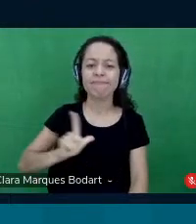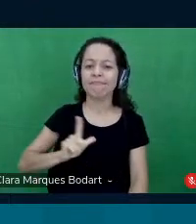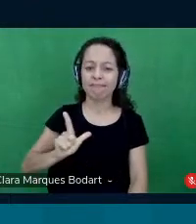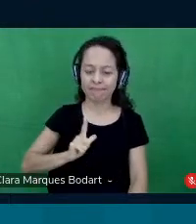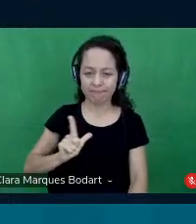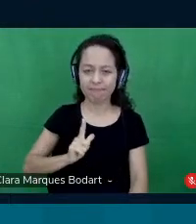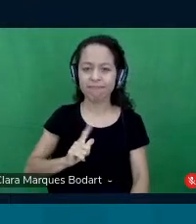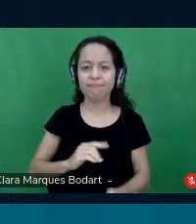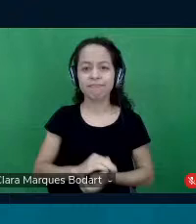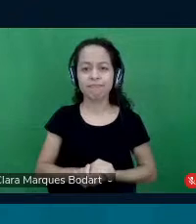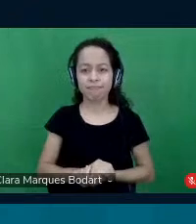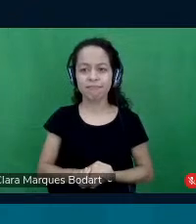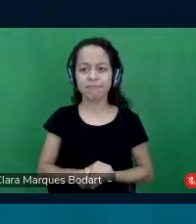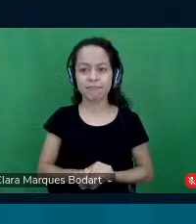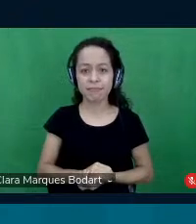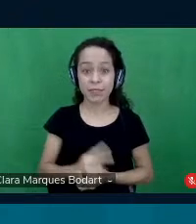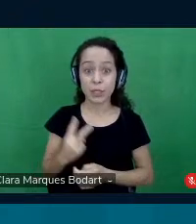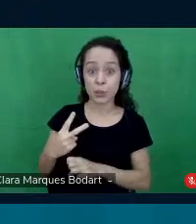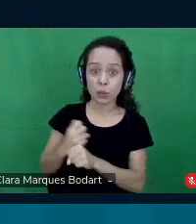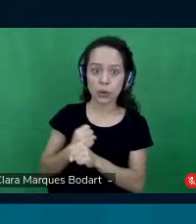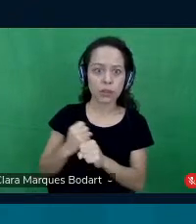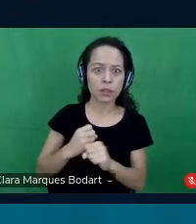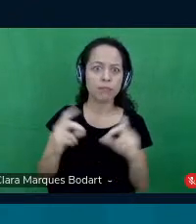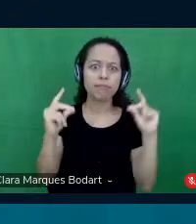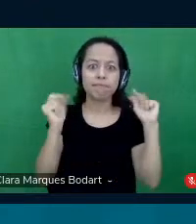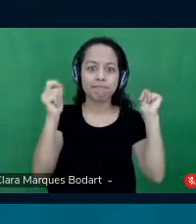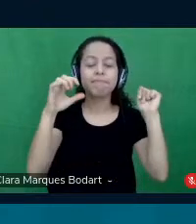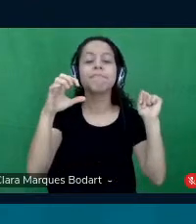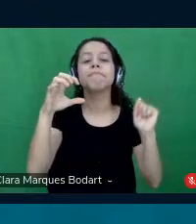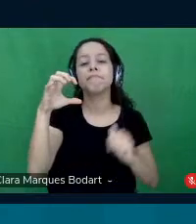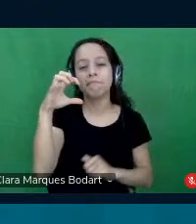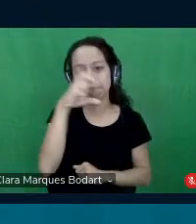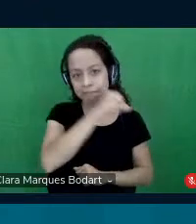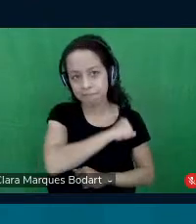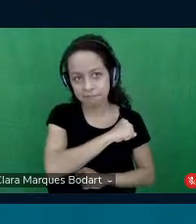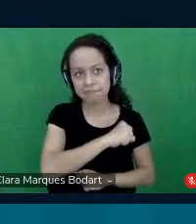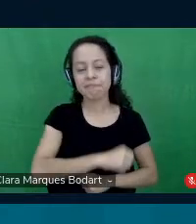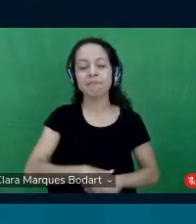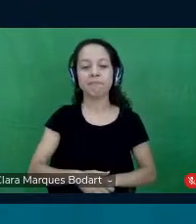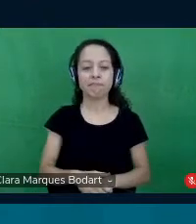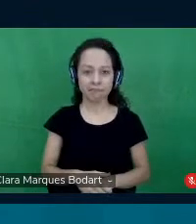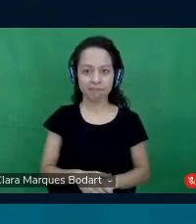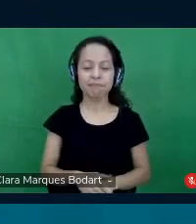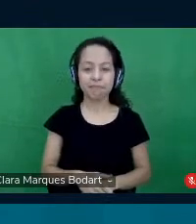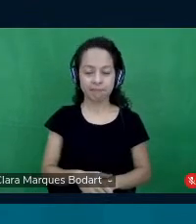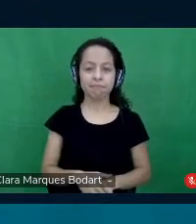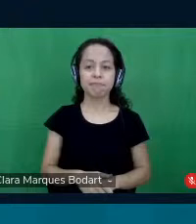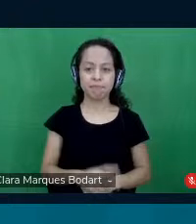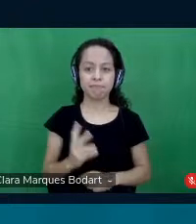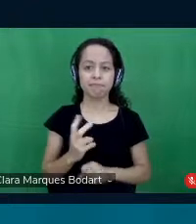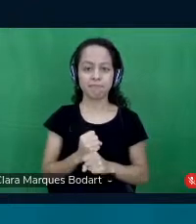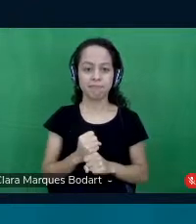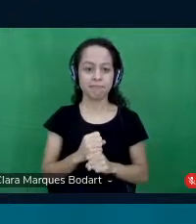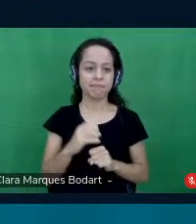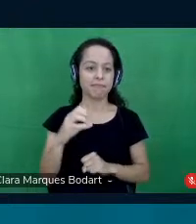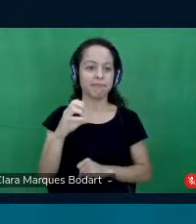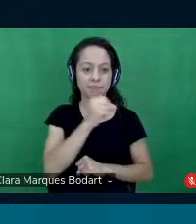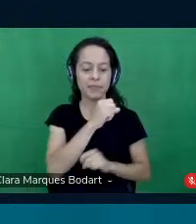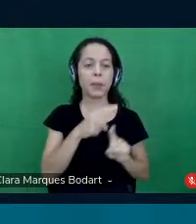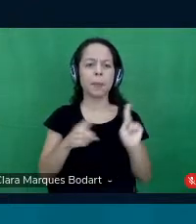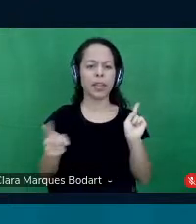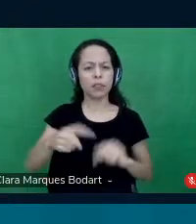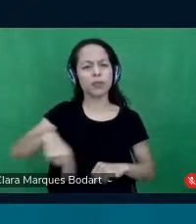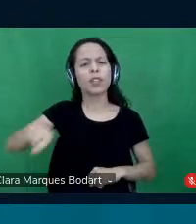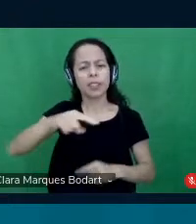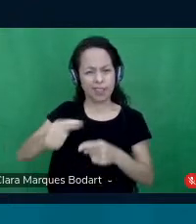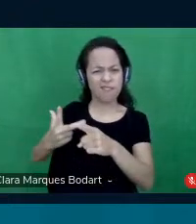que 2 anos passam rápido, mas que vocês vão vencer, e no final, né, dessa história,